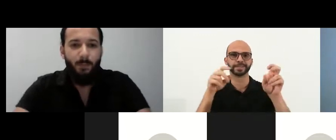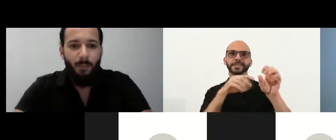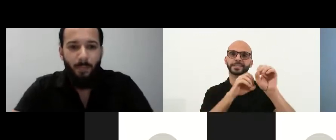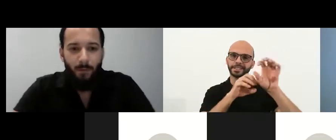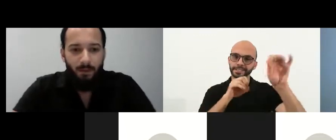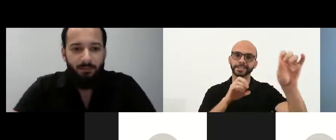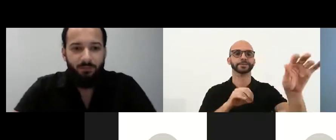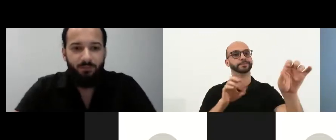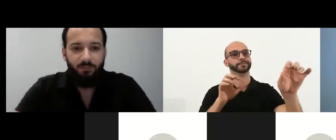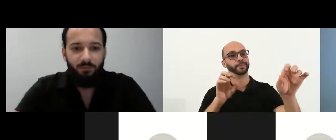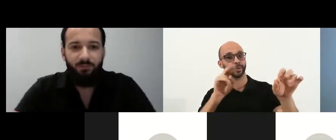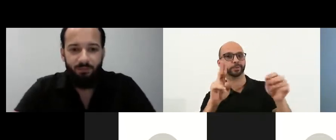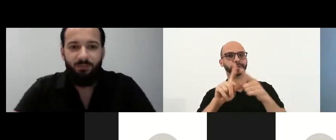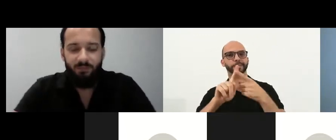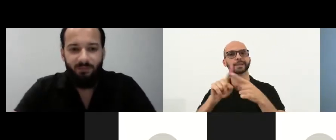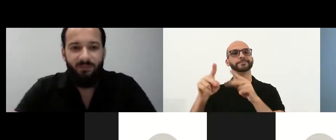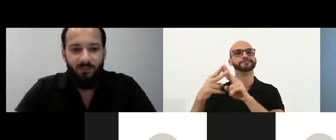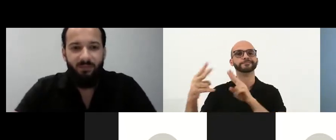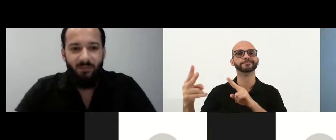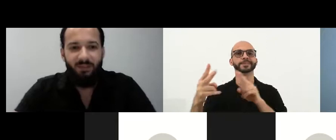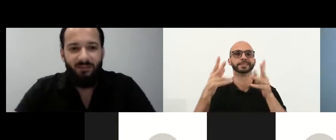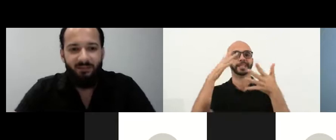Agora continuando,